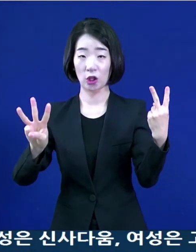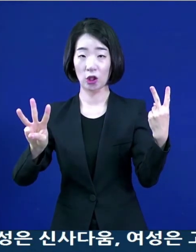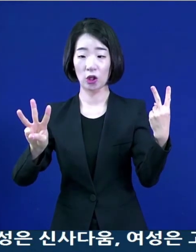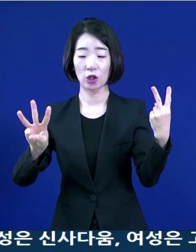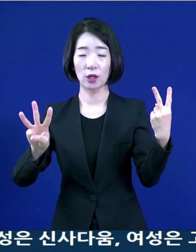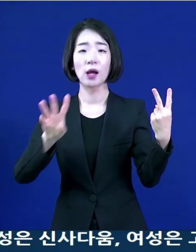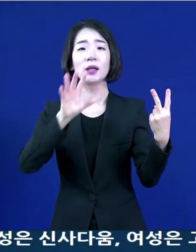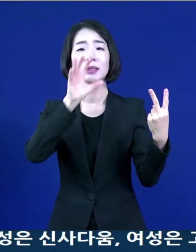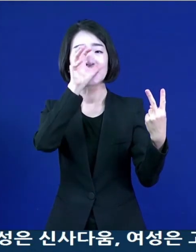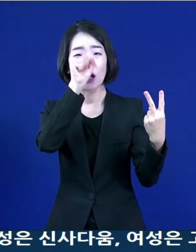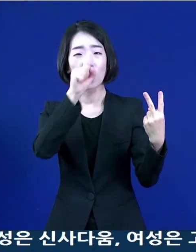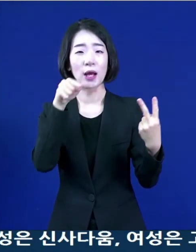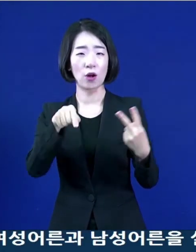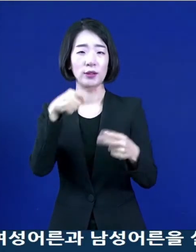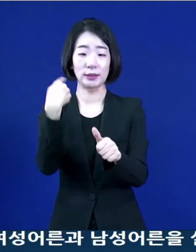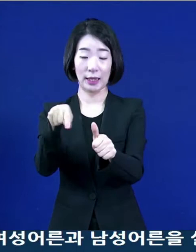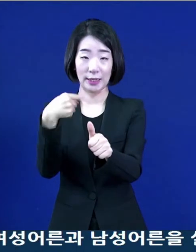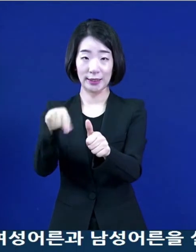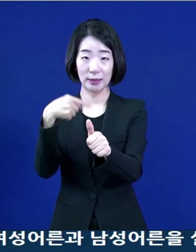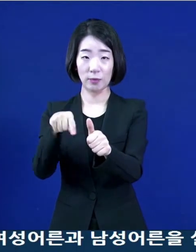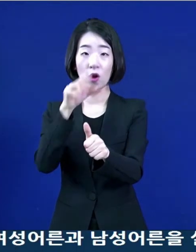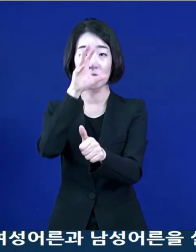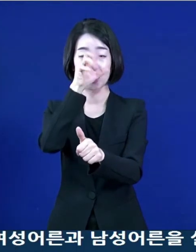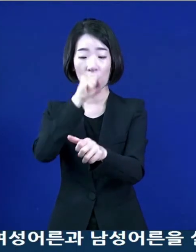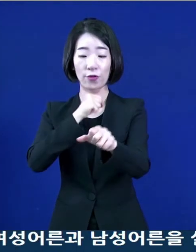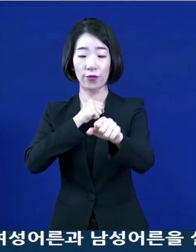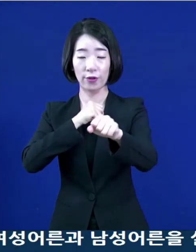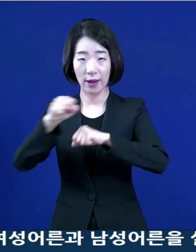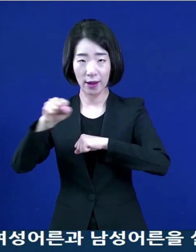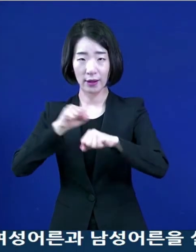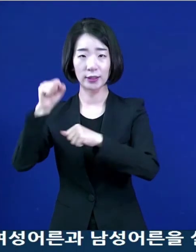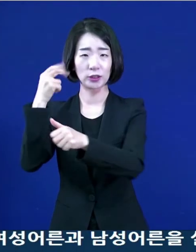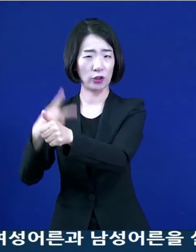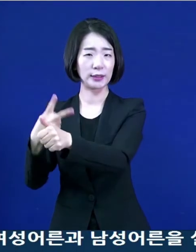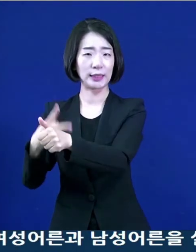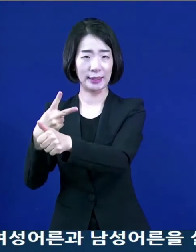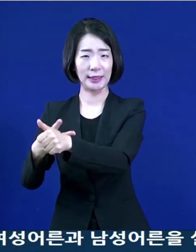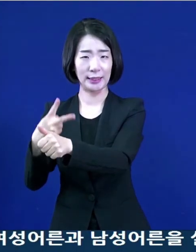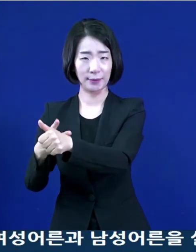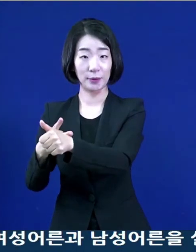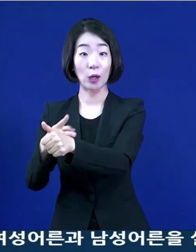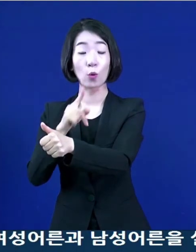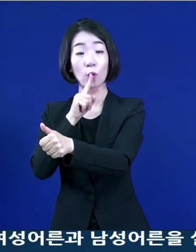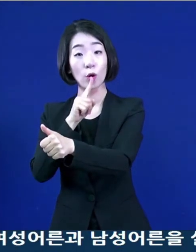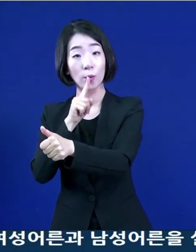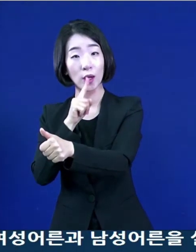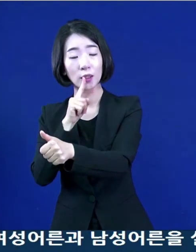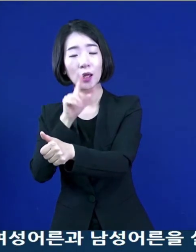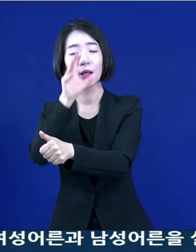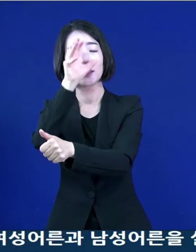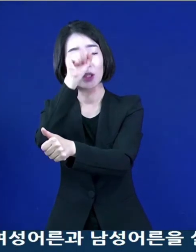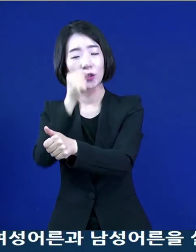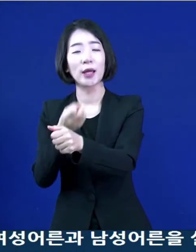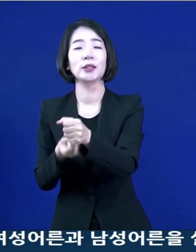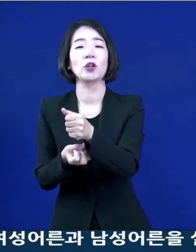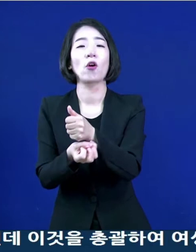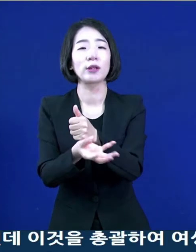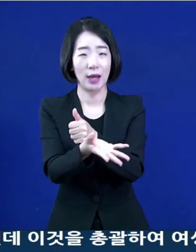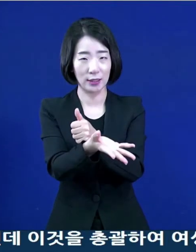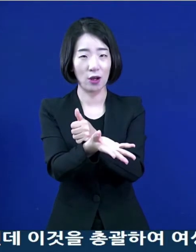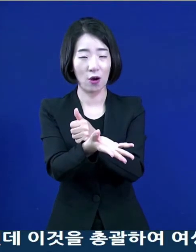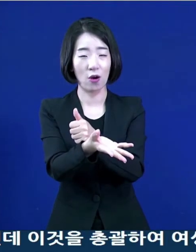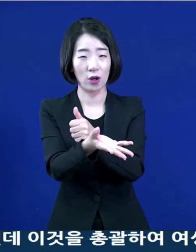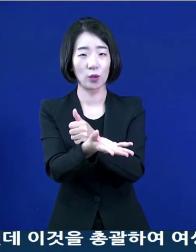선한 것을 가르치며 선행의 선생님, 이렇게 나타나고 있는 겁니다. 이걸 선한 영향력으로 보면 더